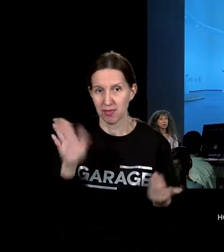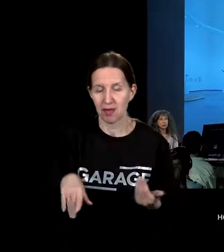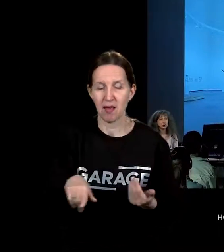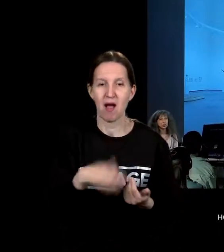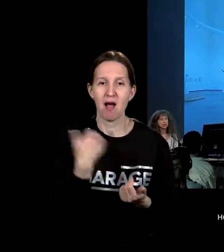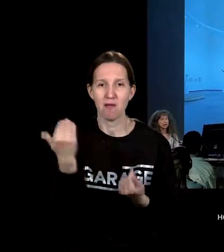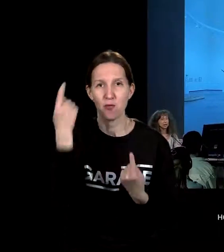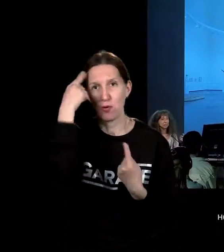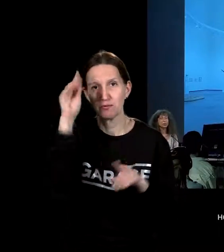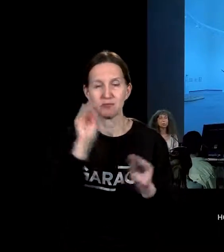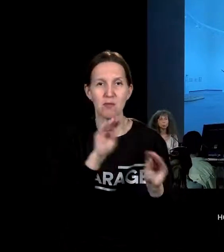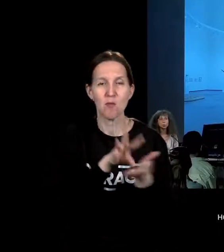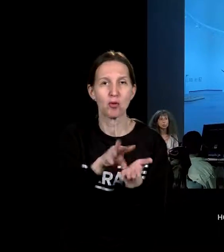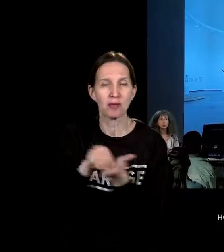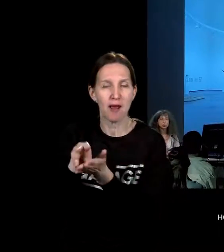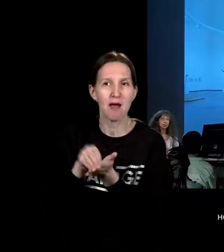отсылают к идее некого